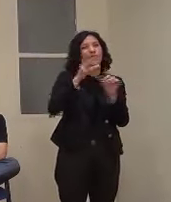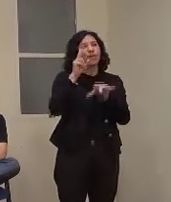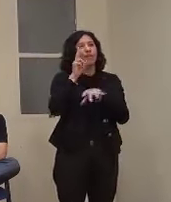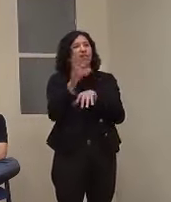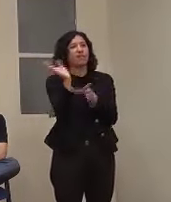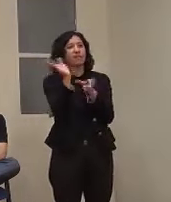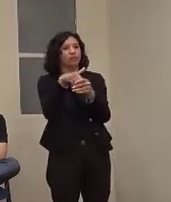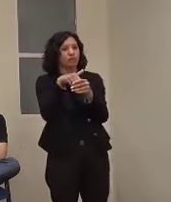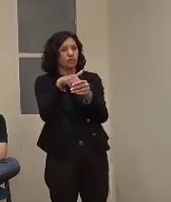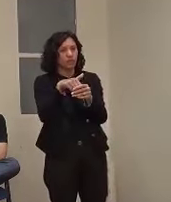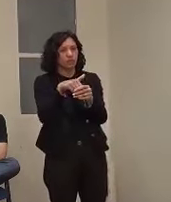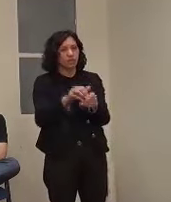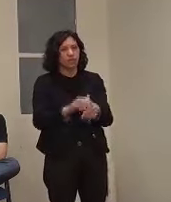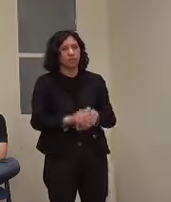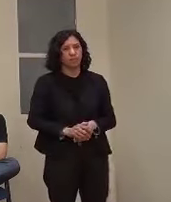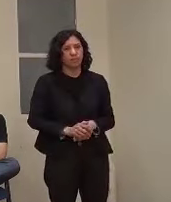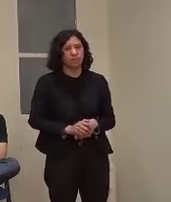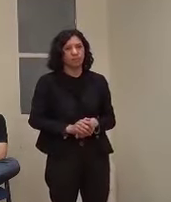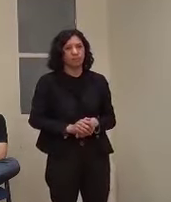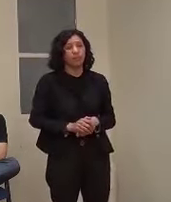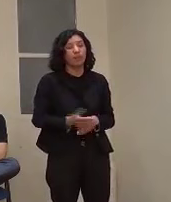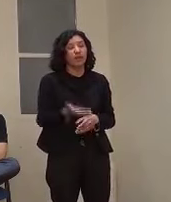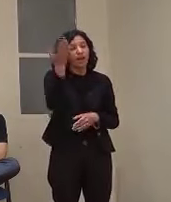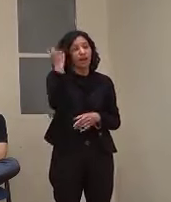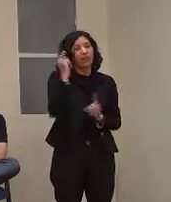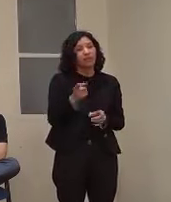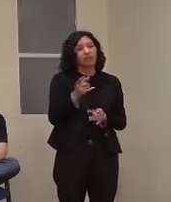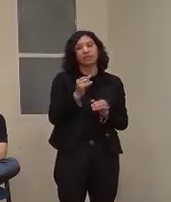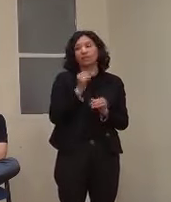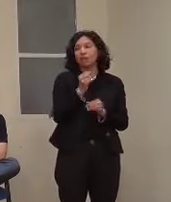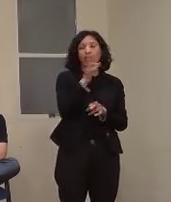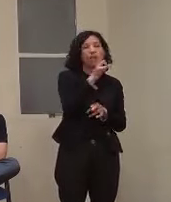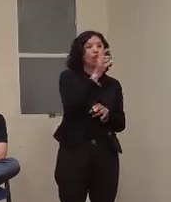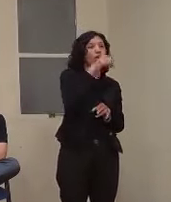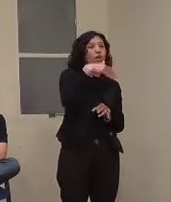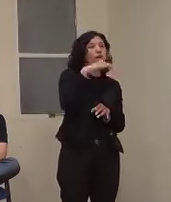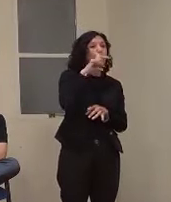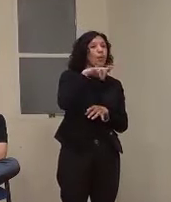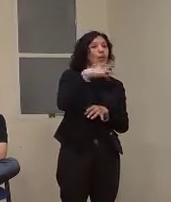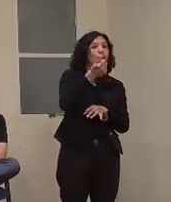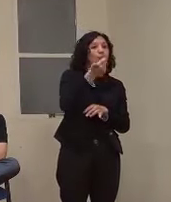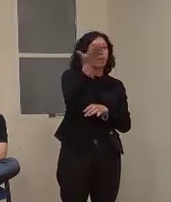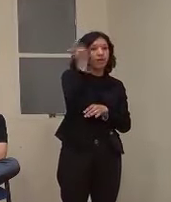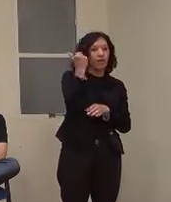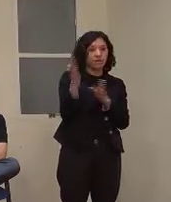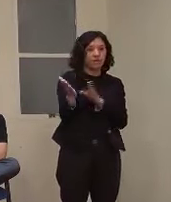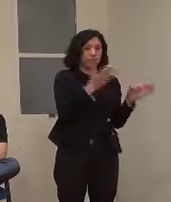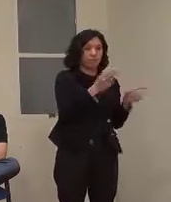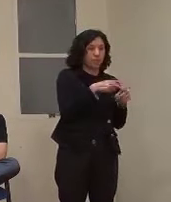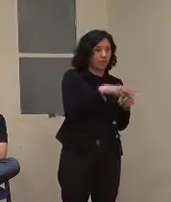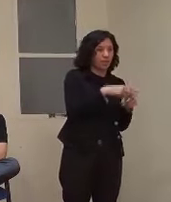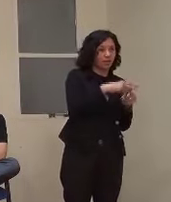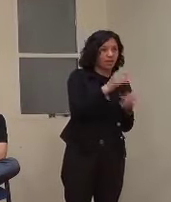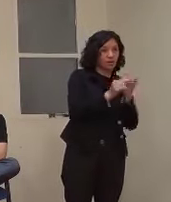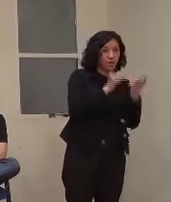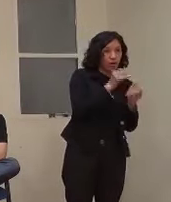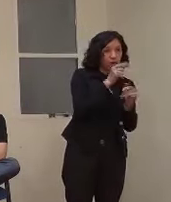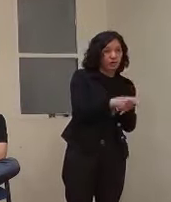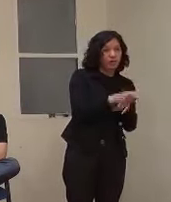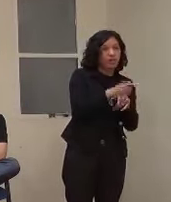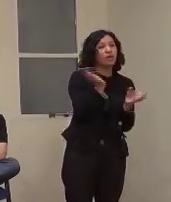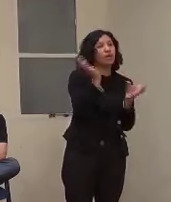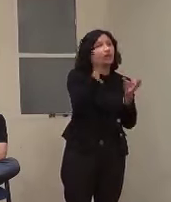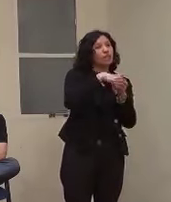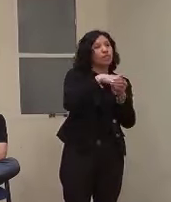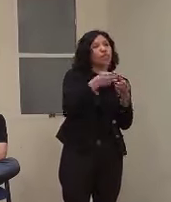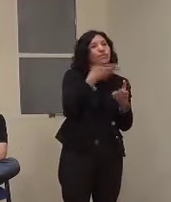aunque como antes había mencionado romina el palo estuvimos conversando en la primera parte del encuentro no se puede hablar de